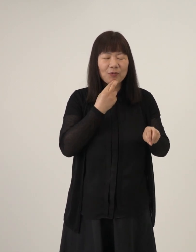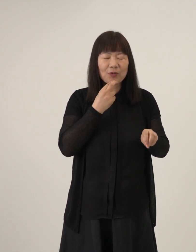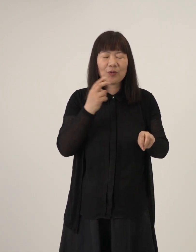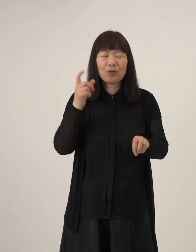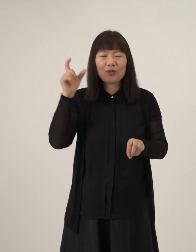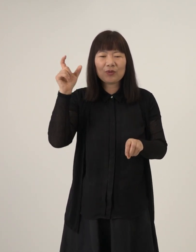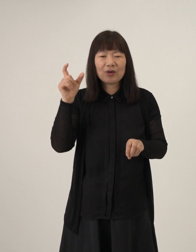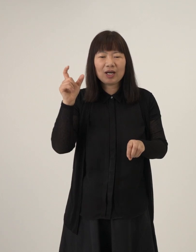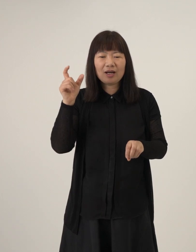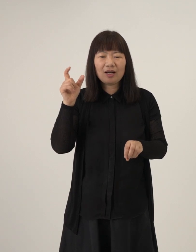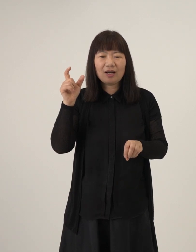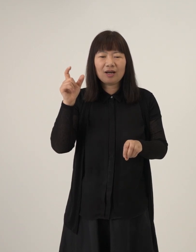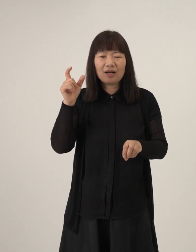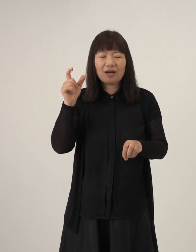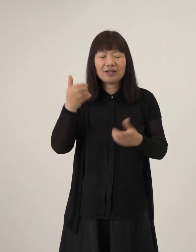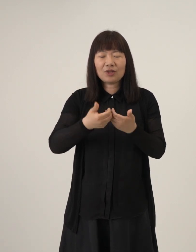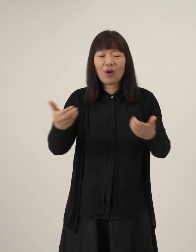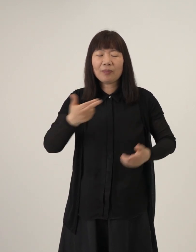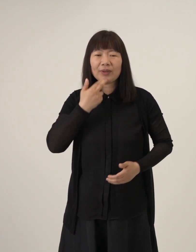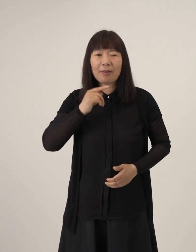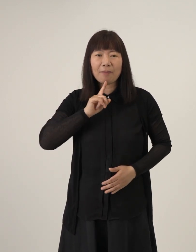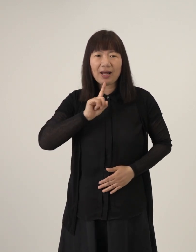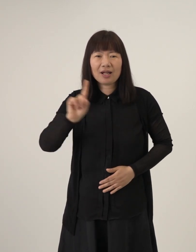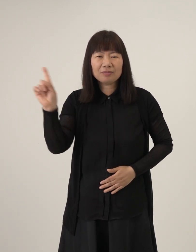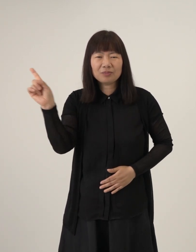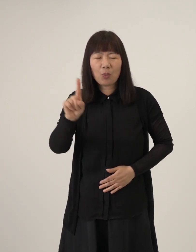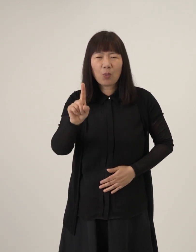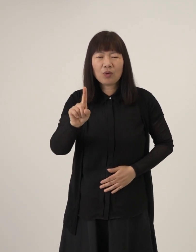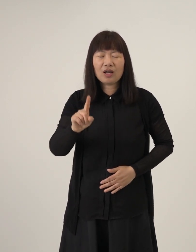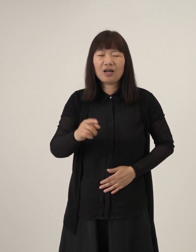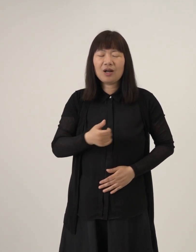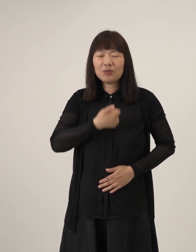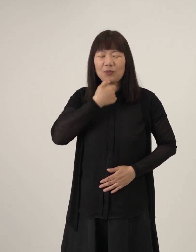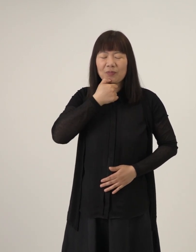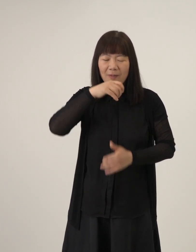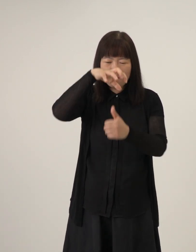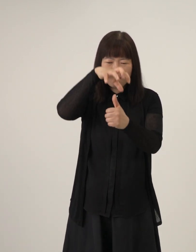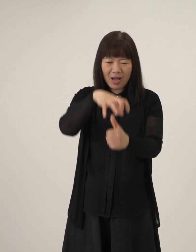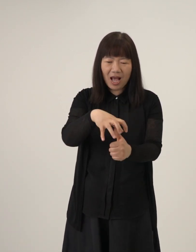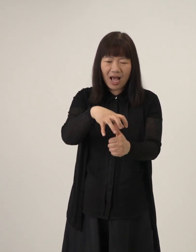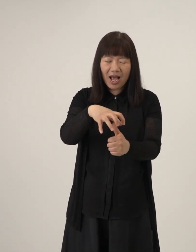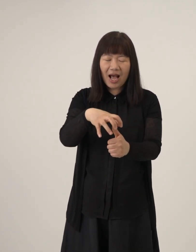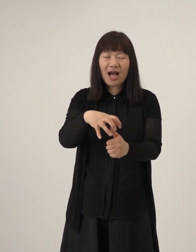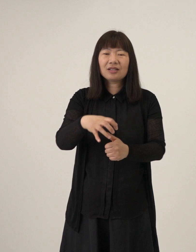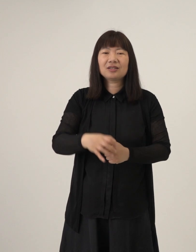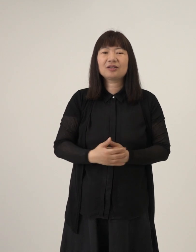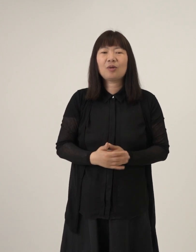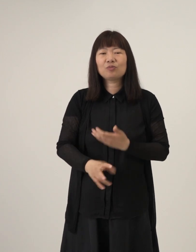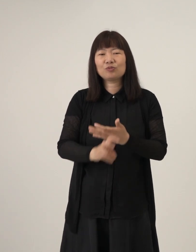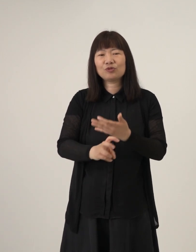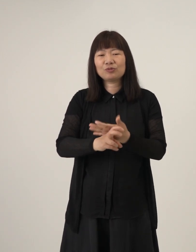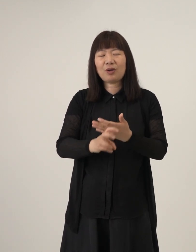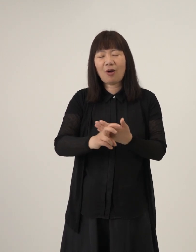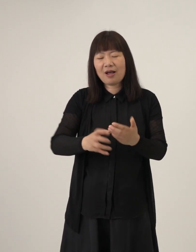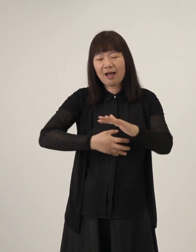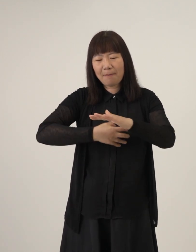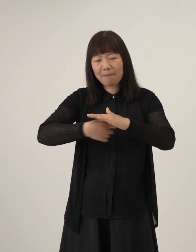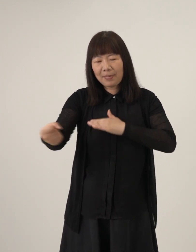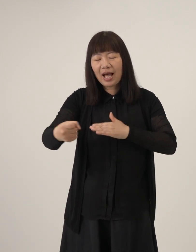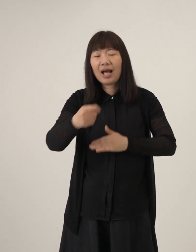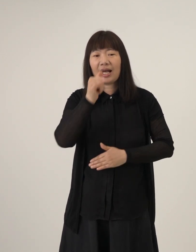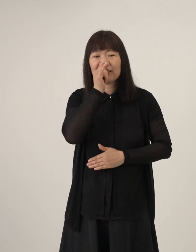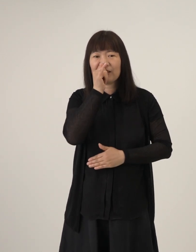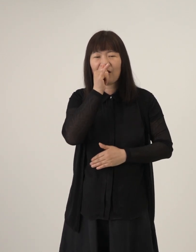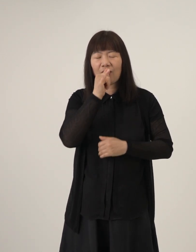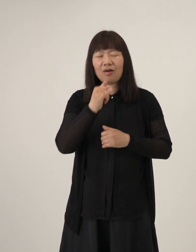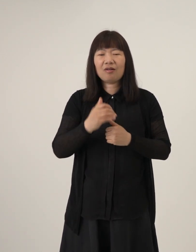로마 제국하에 너무도 부당한 압박과 빼앗김과 수탈 속에